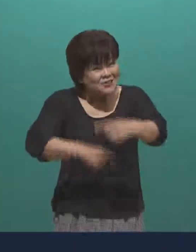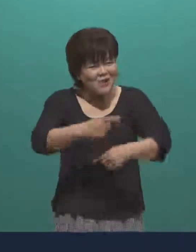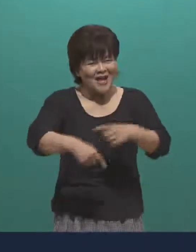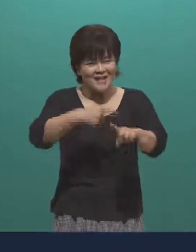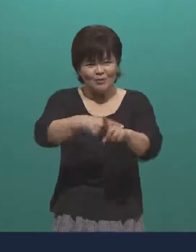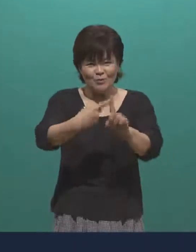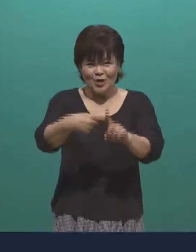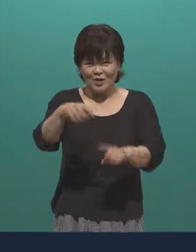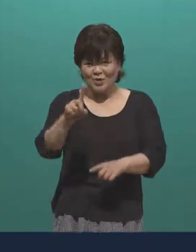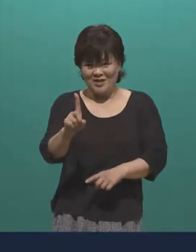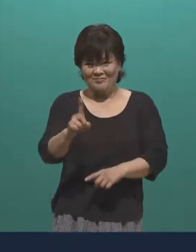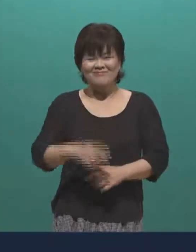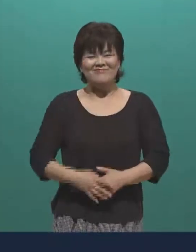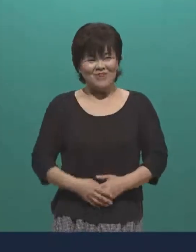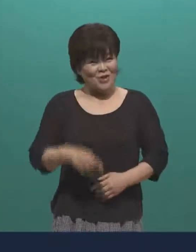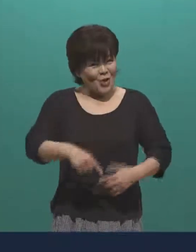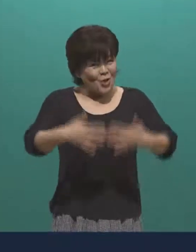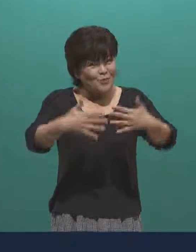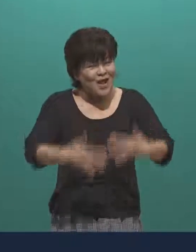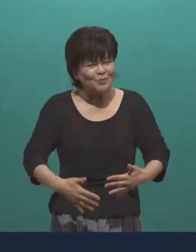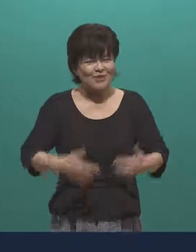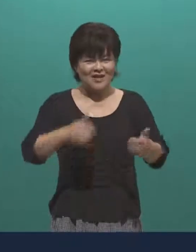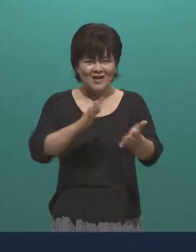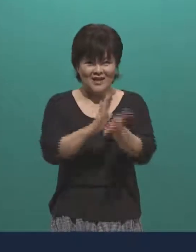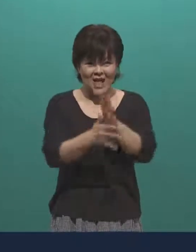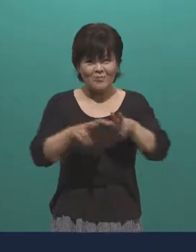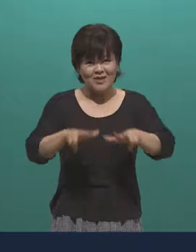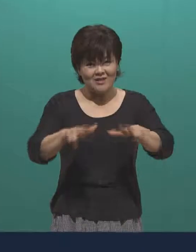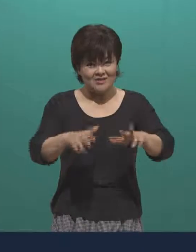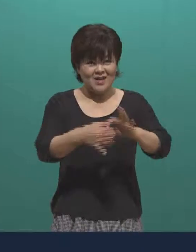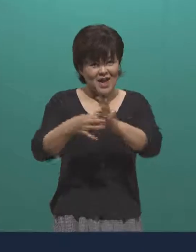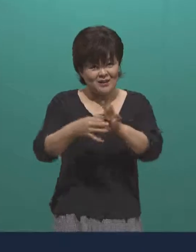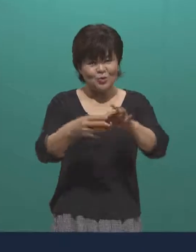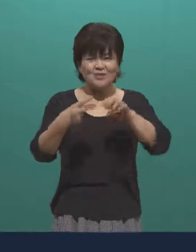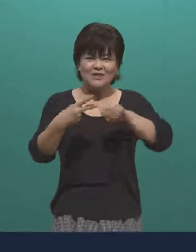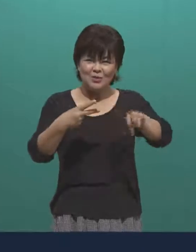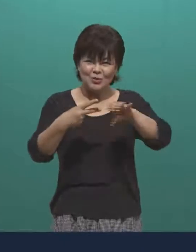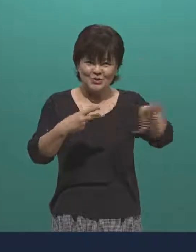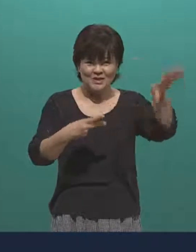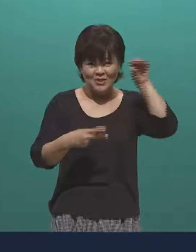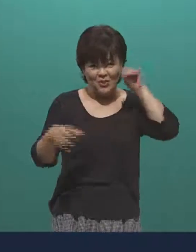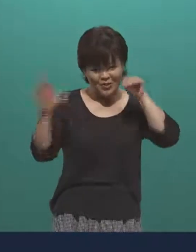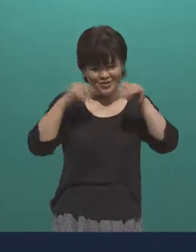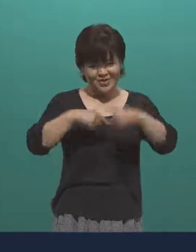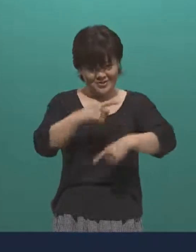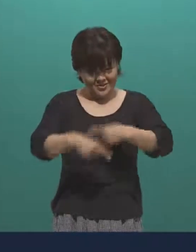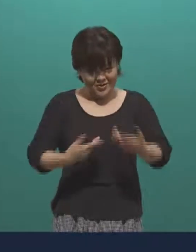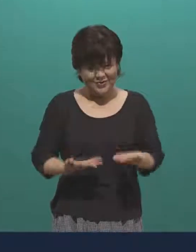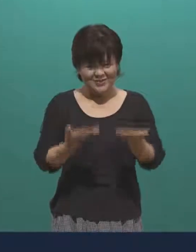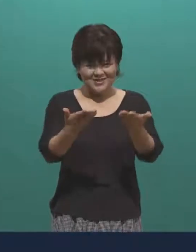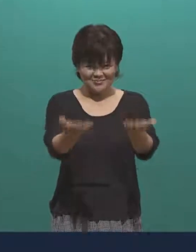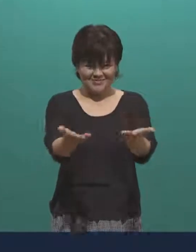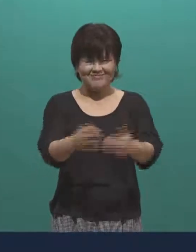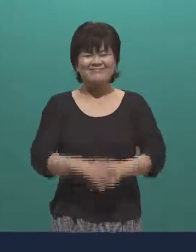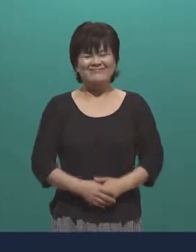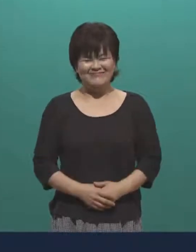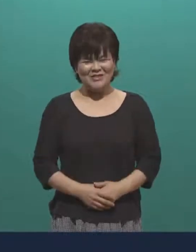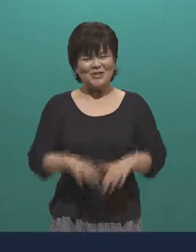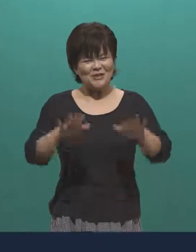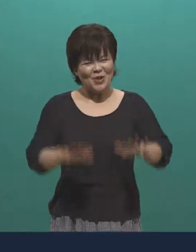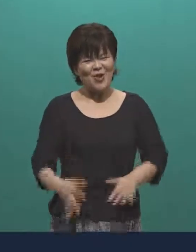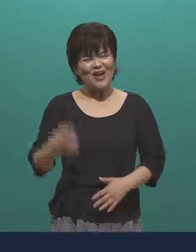ちは、手話タイムプラスワンの時間です。この番組は滋賀県政に関するニュースや情報を手話でお届けする番組です